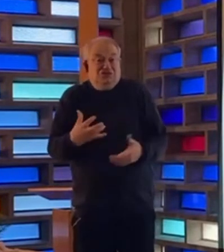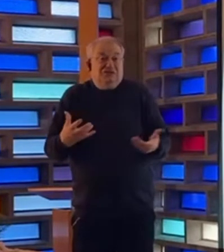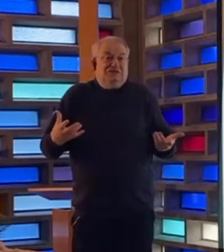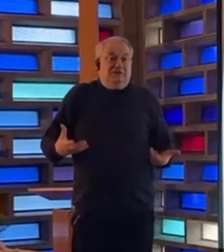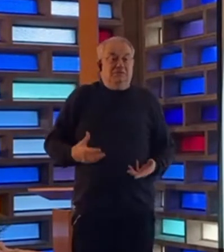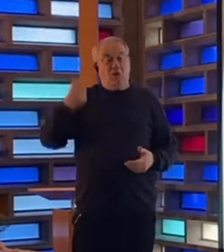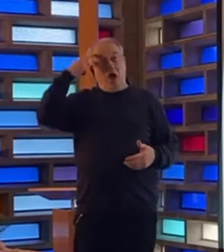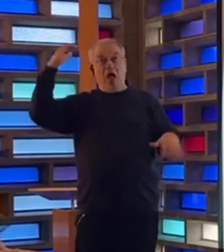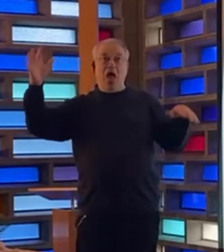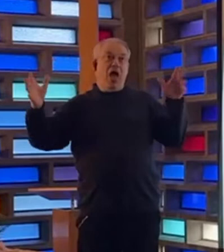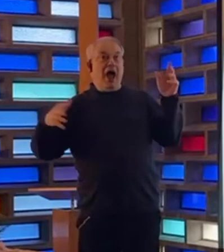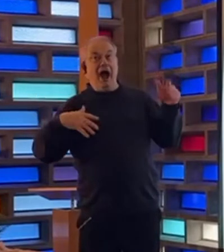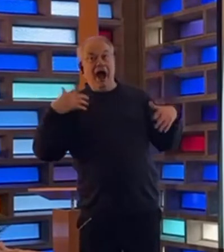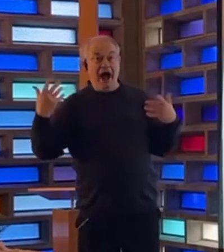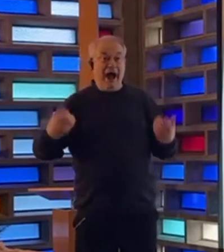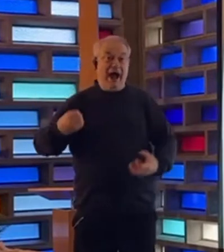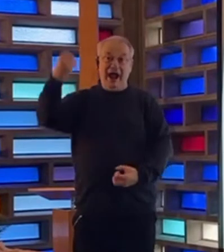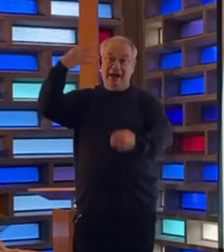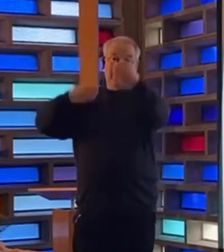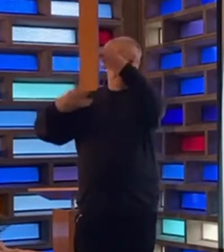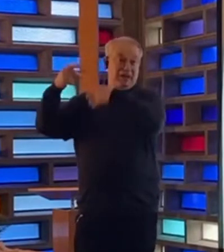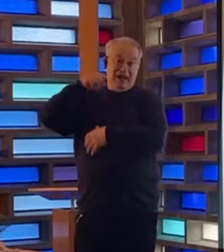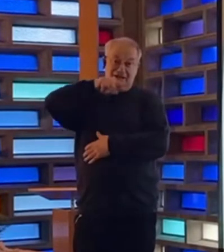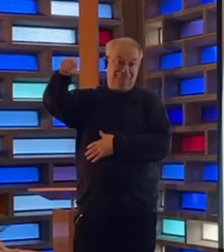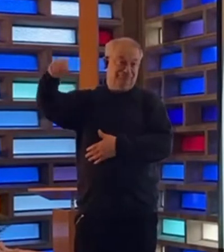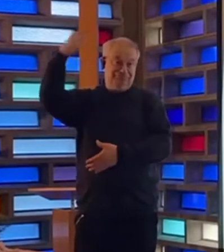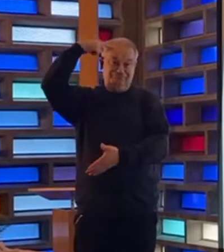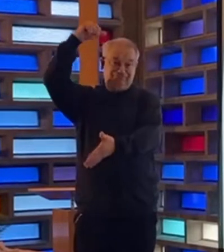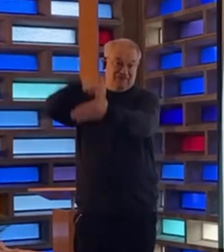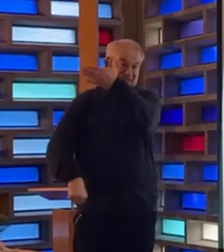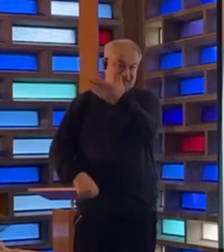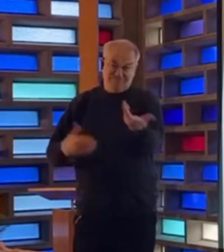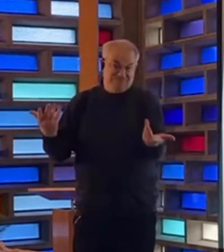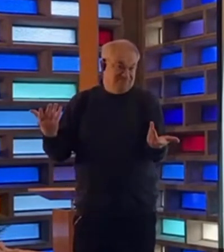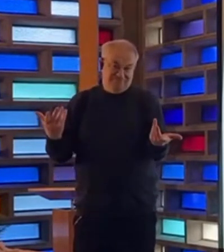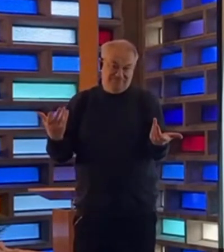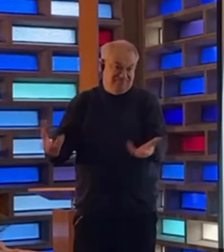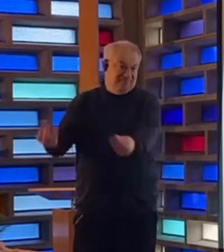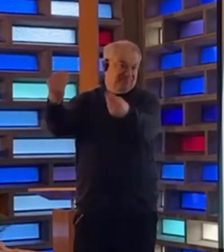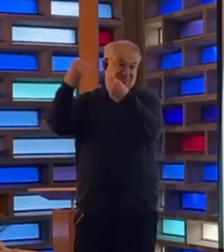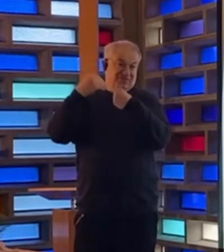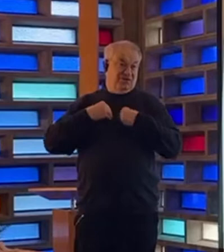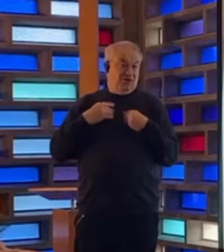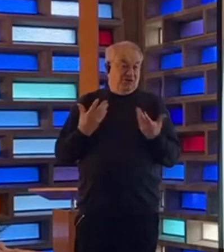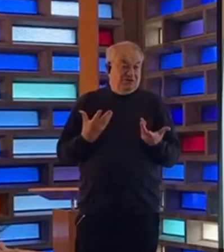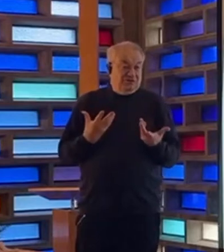étourdir, ces lumières sont elles-mêmes vides. Elles ne peuvent apporter le soleil de justice qui